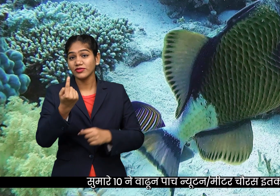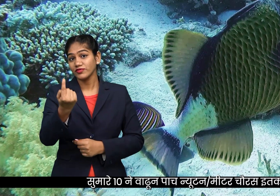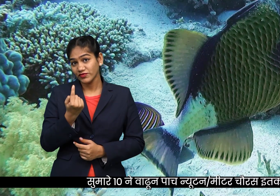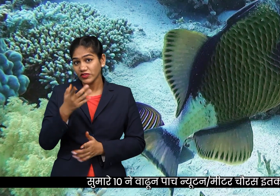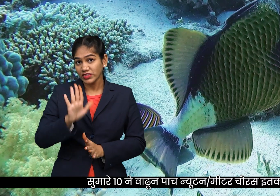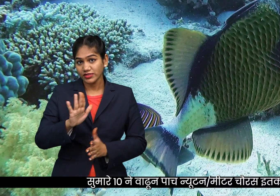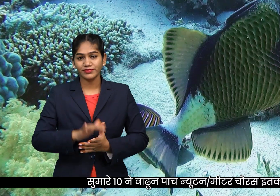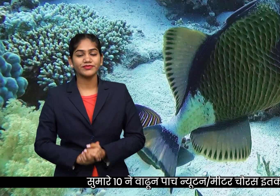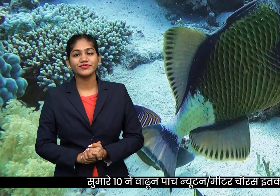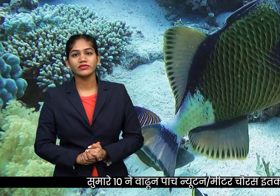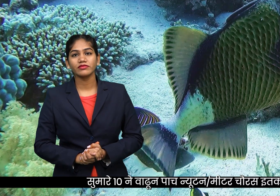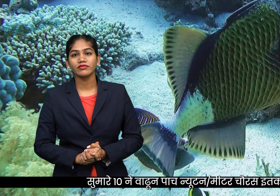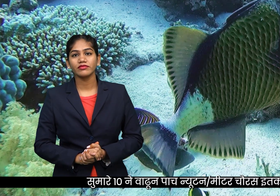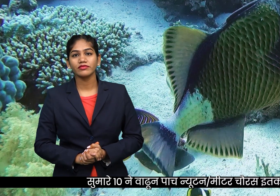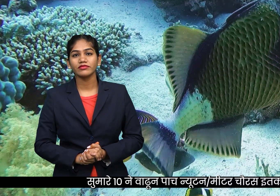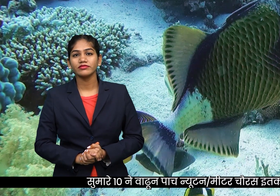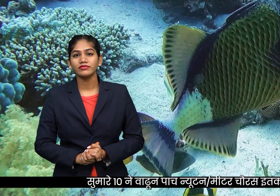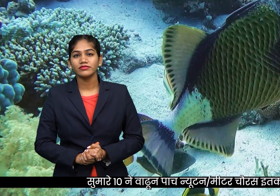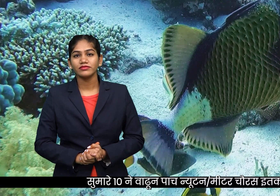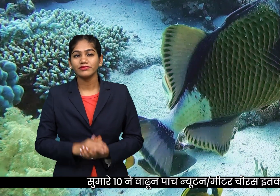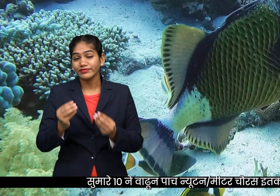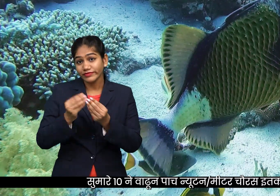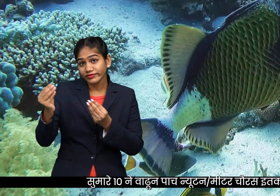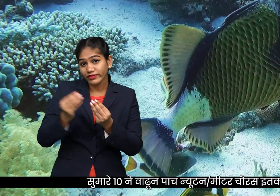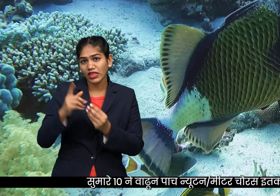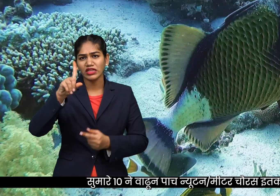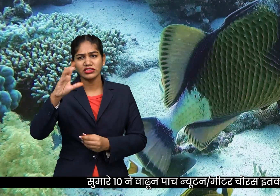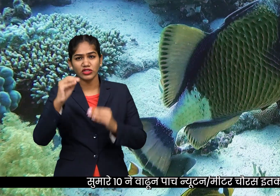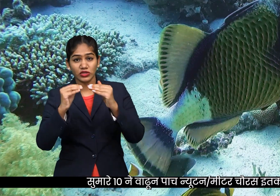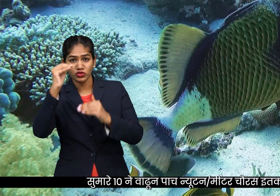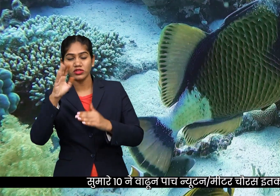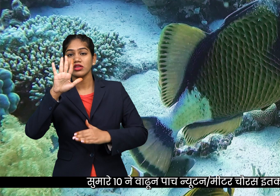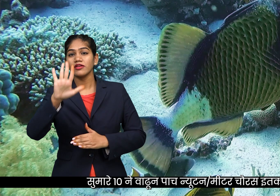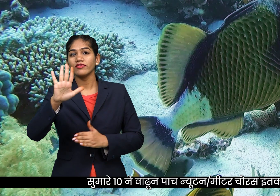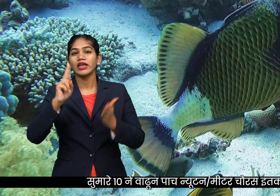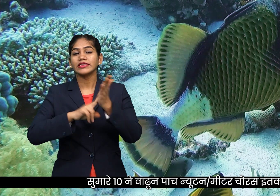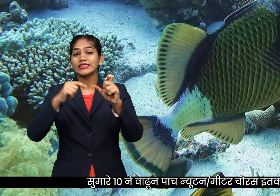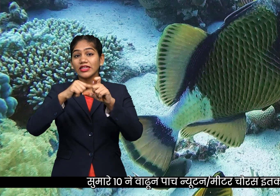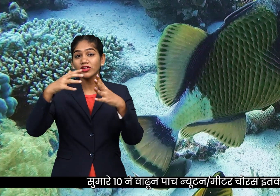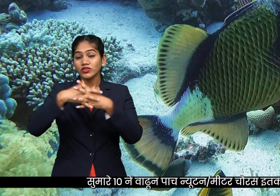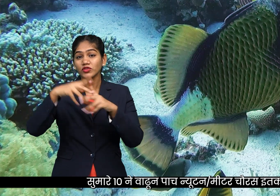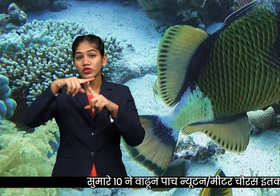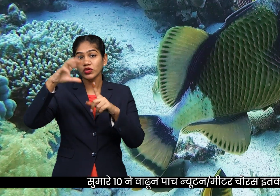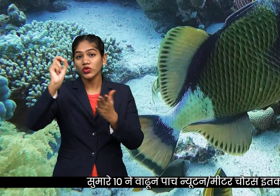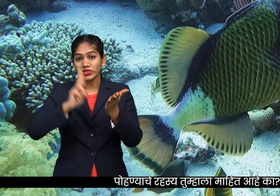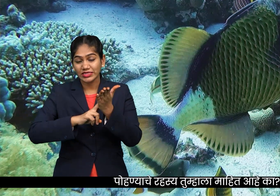सुमारे 10 ने वाढून 5 न्यूटन मीटर चौरस इतका होते.